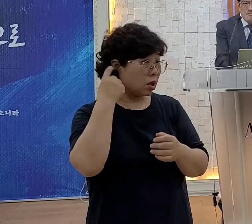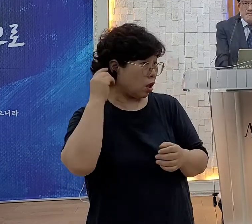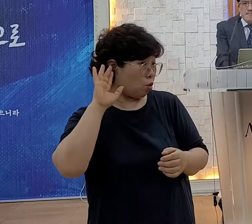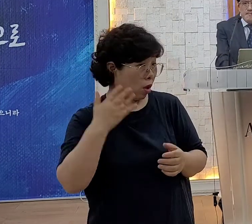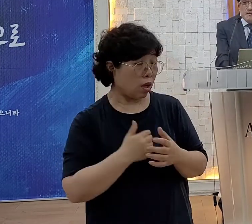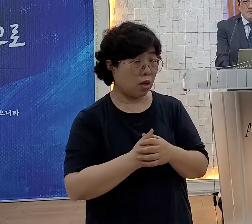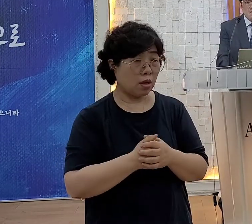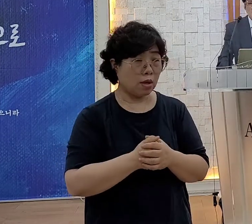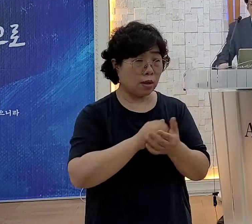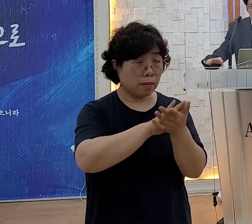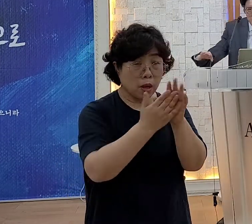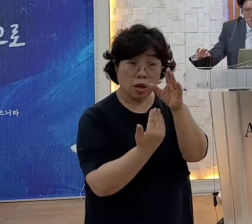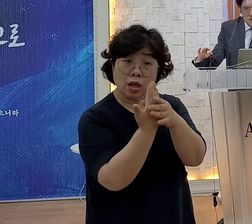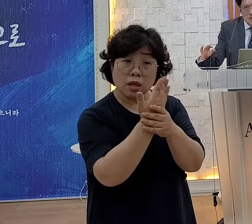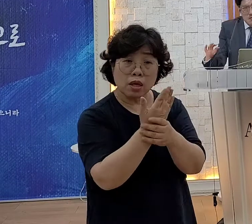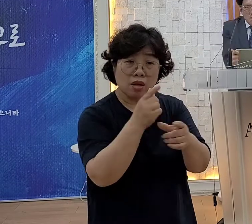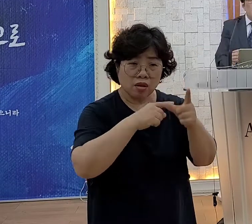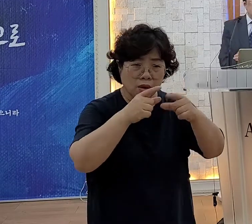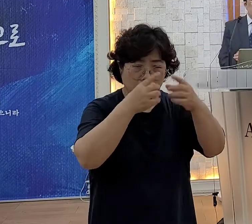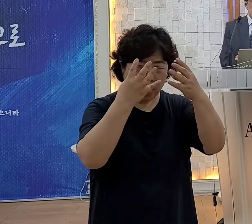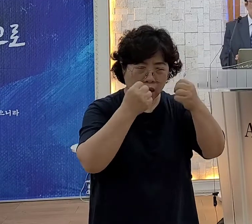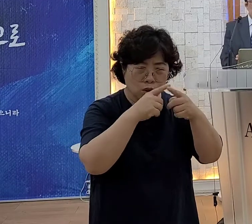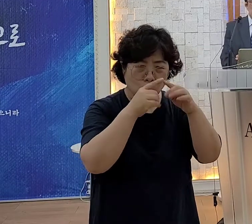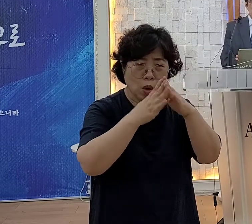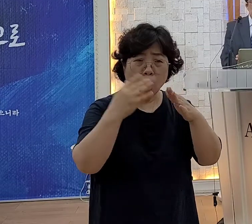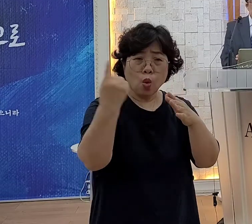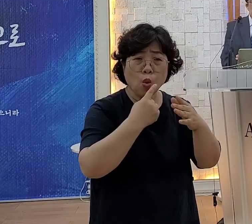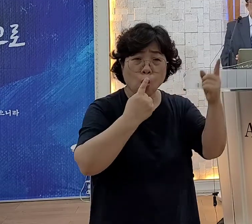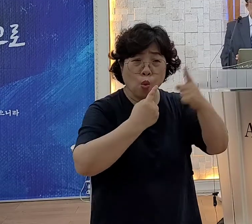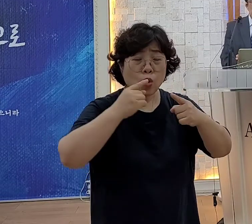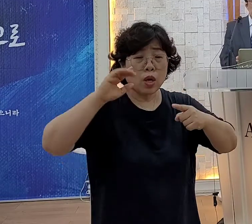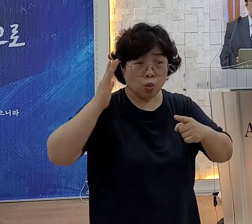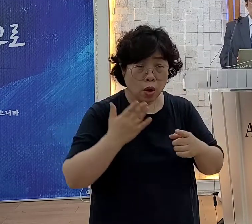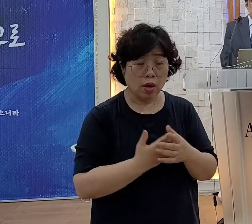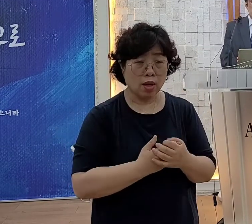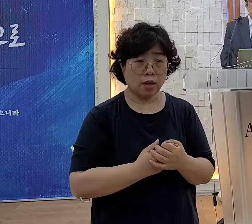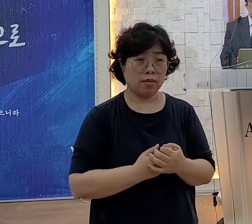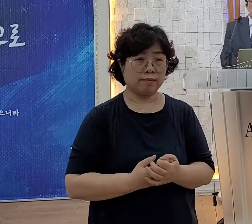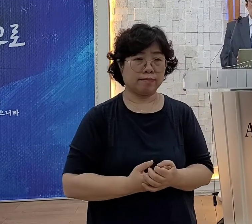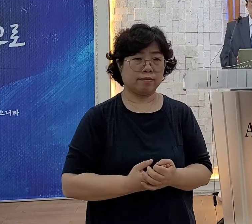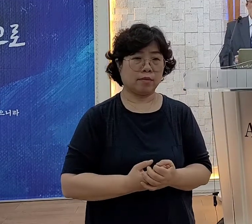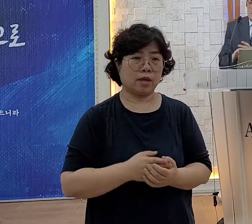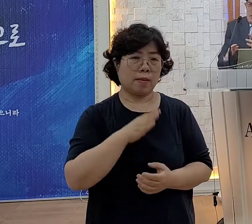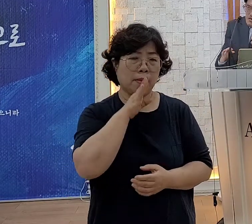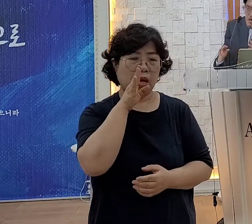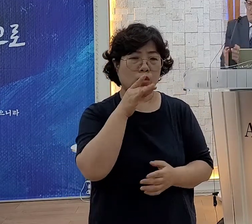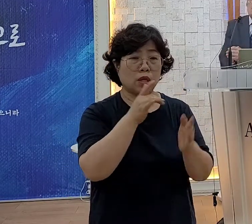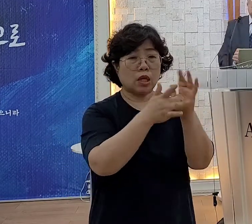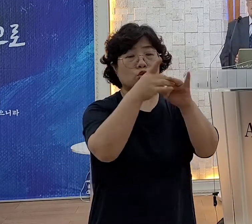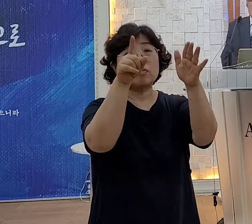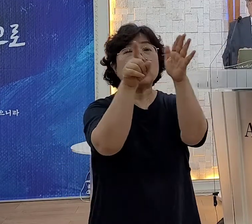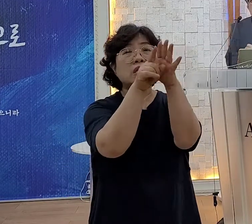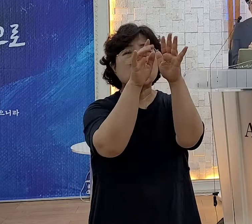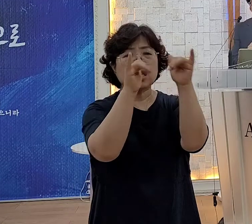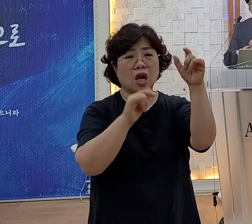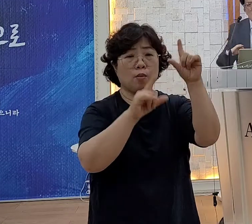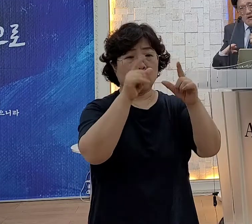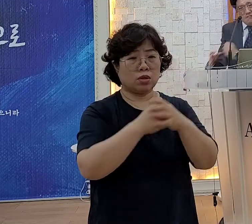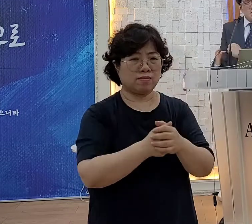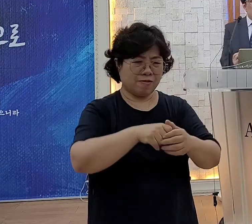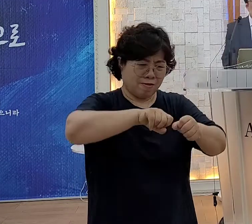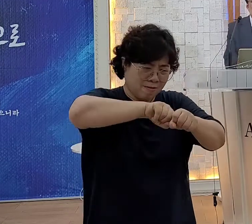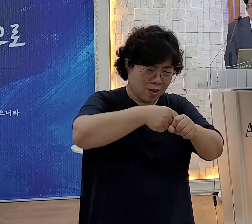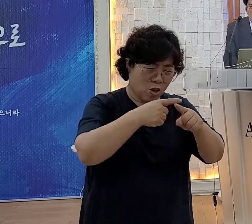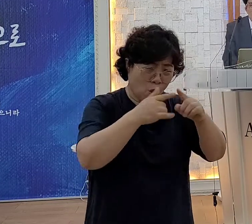되고 그리고 더 많이 교회에 나오게 되고 이게 원리. 그러니까 억지로